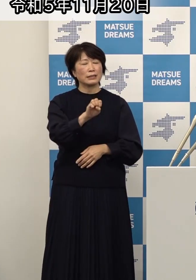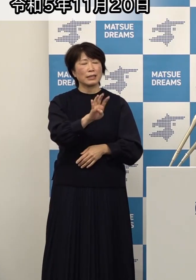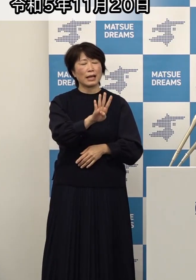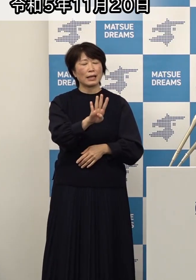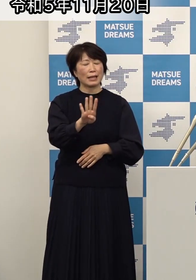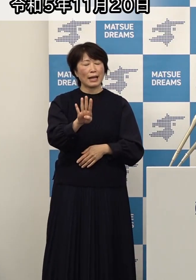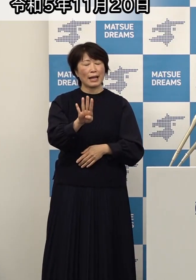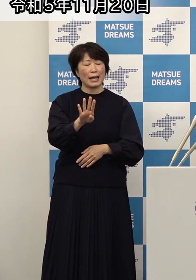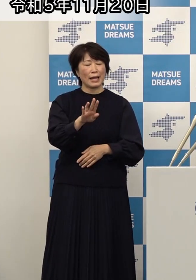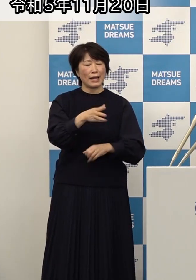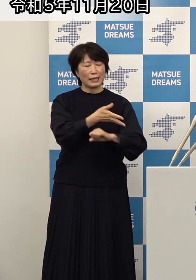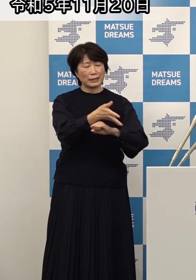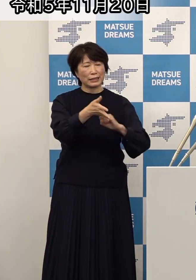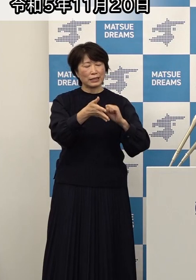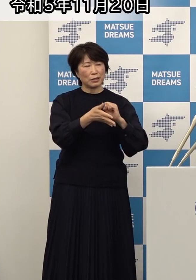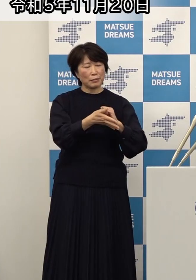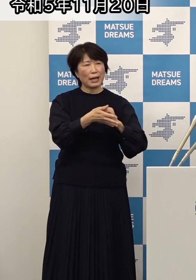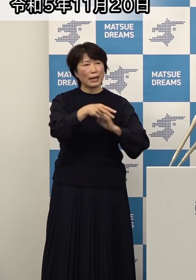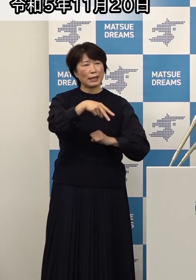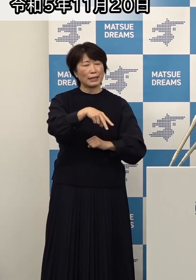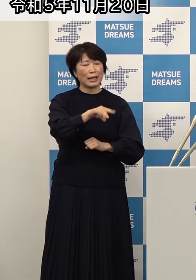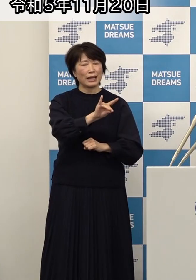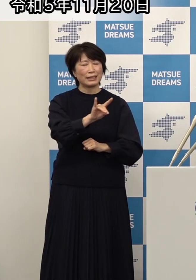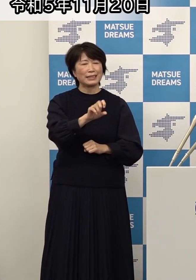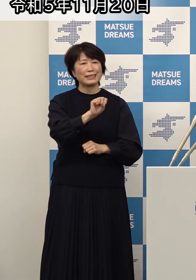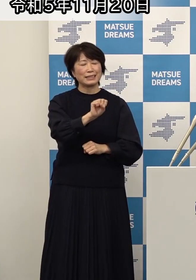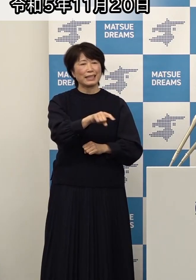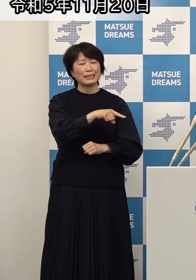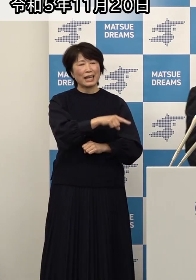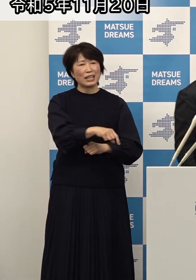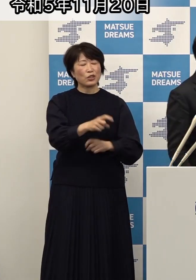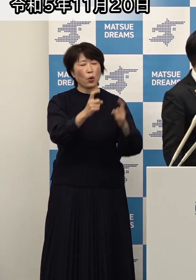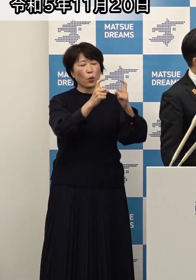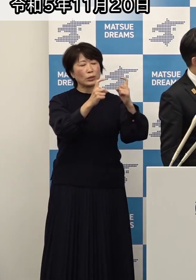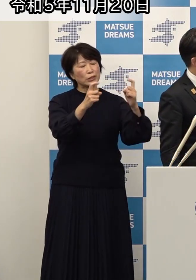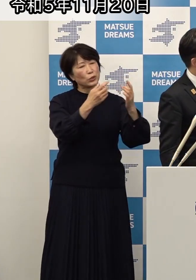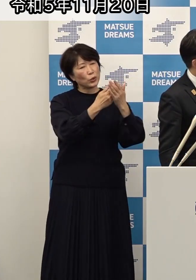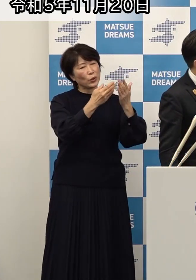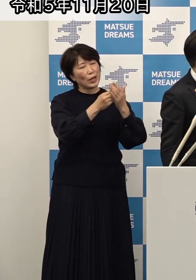さんの作品、松江城をモチーフにした作品となっております。